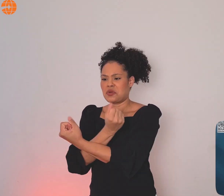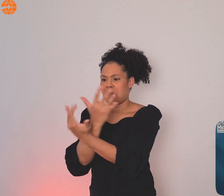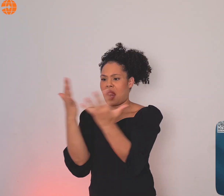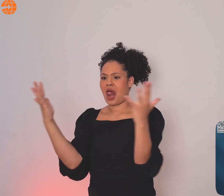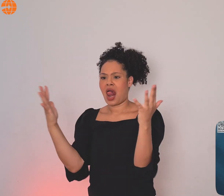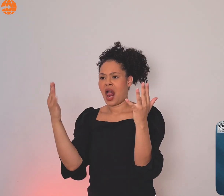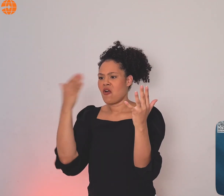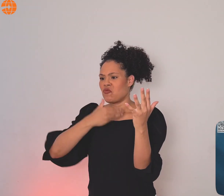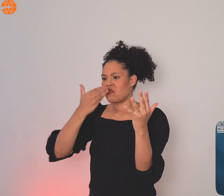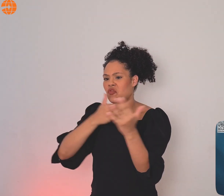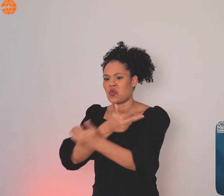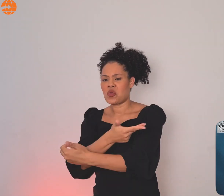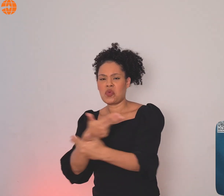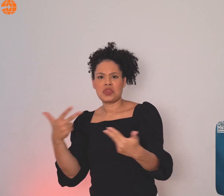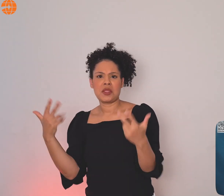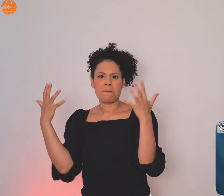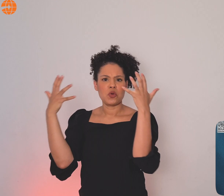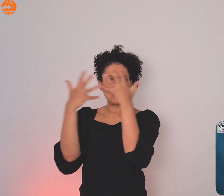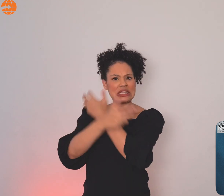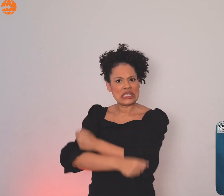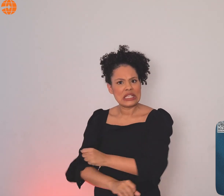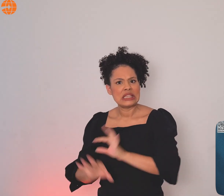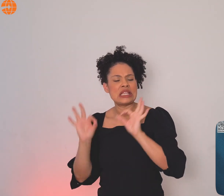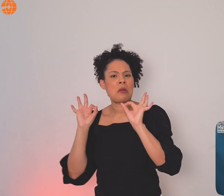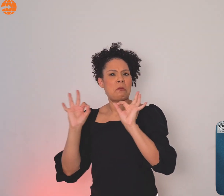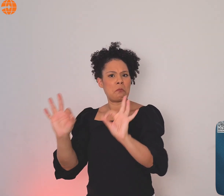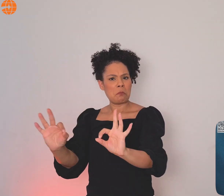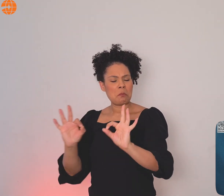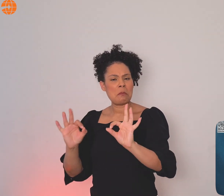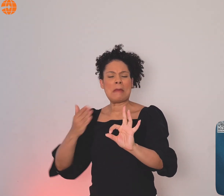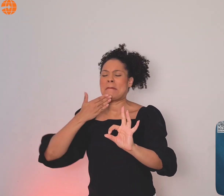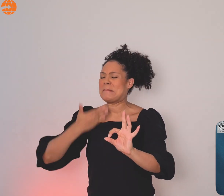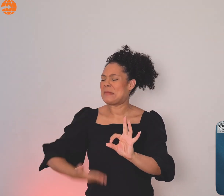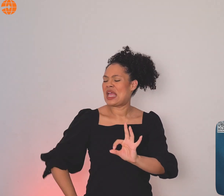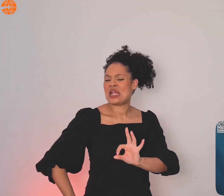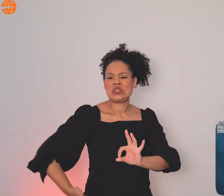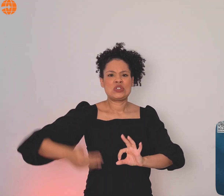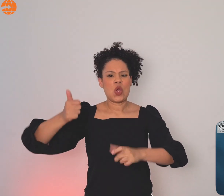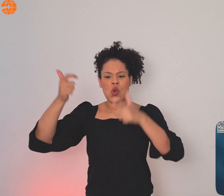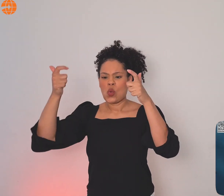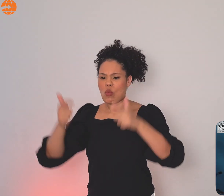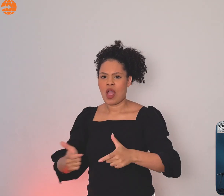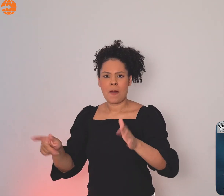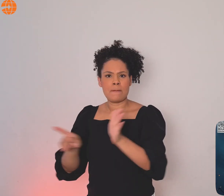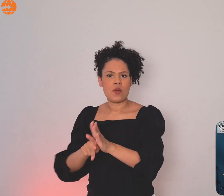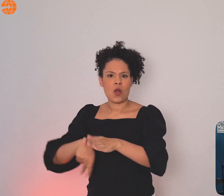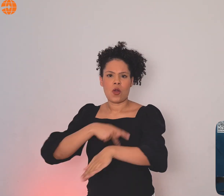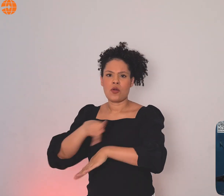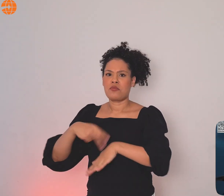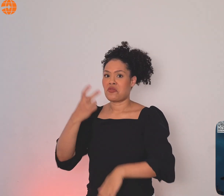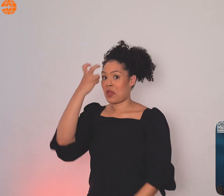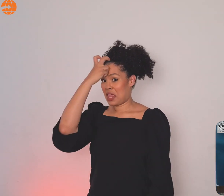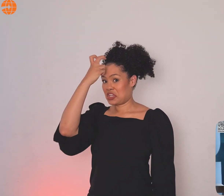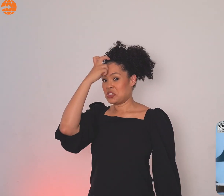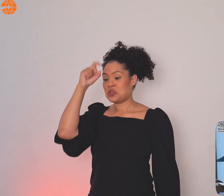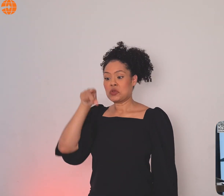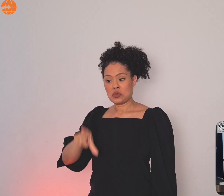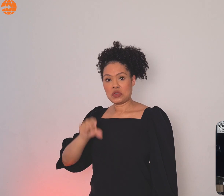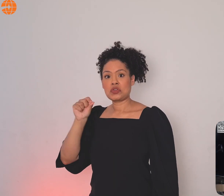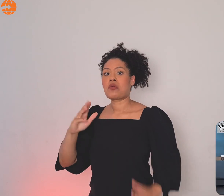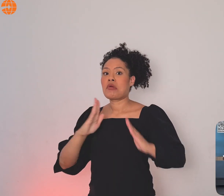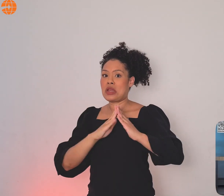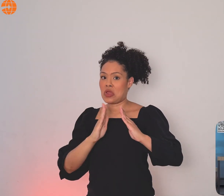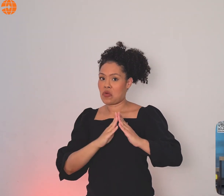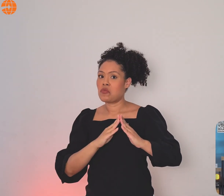tremenda, fértil. Eles foram colocados no melhor terreno, na melhor área do Egito.